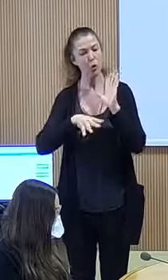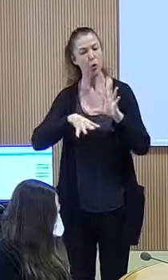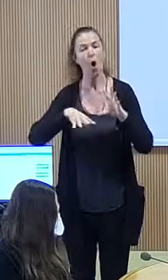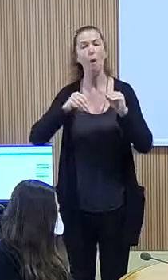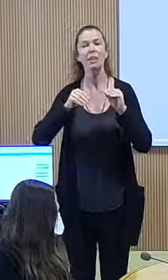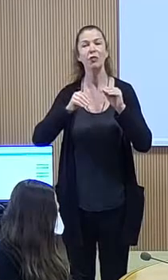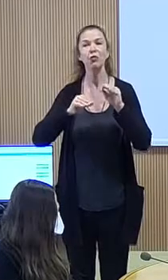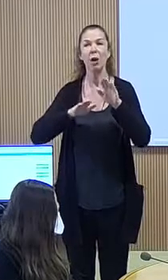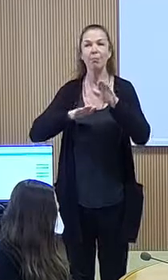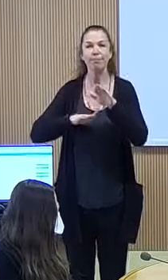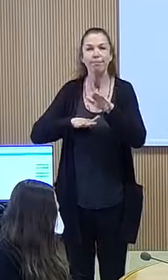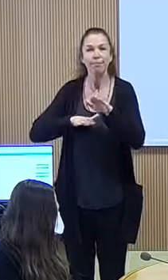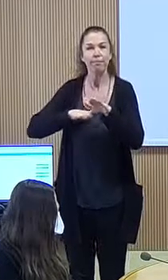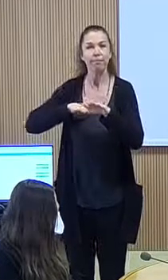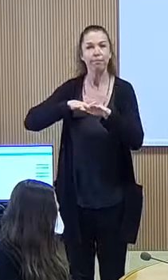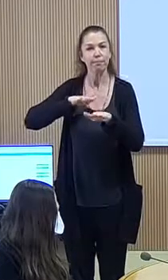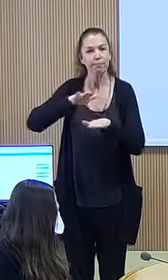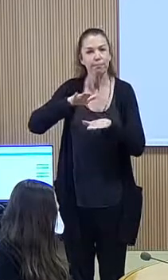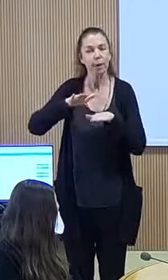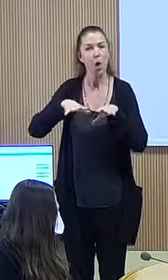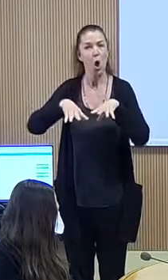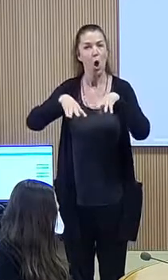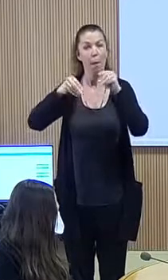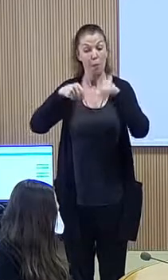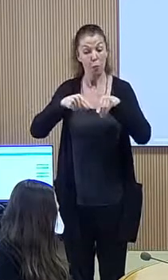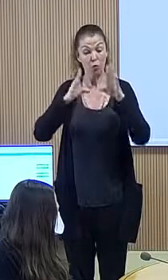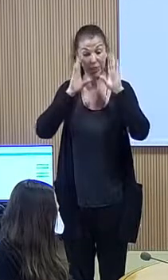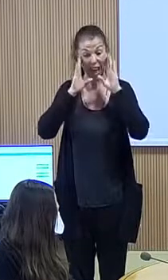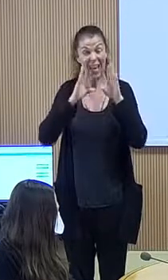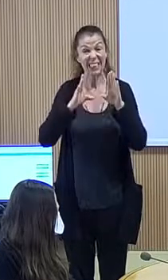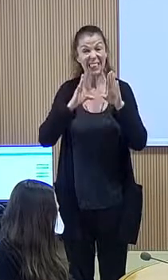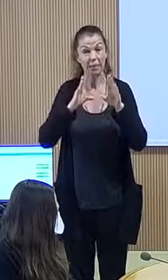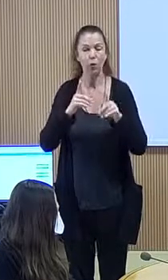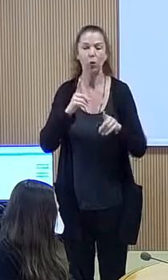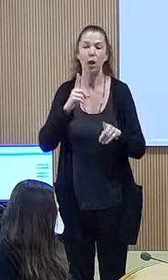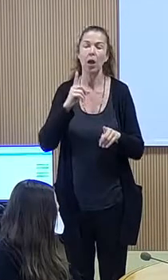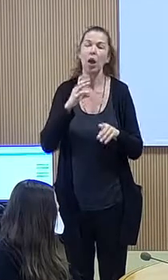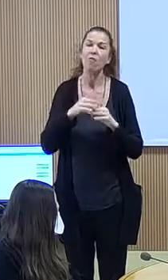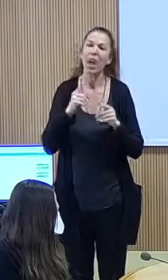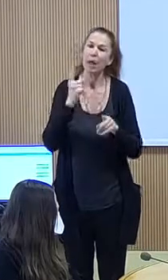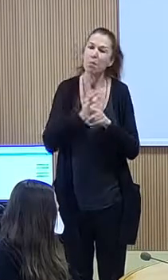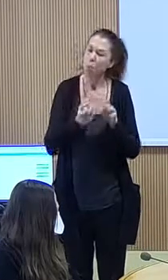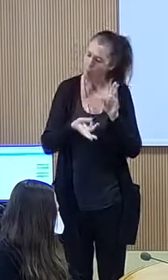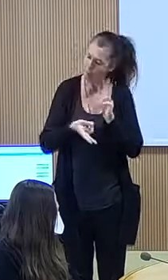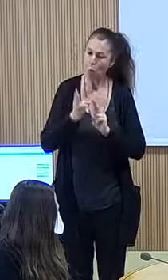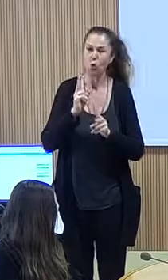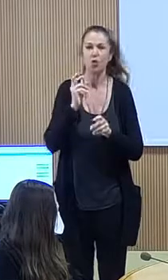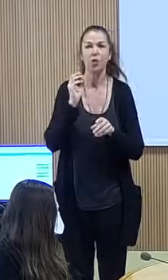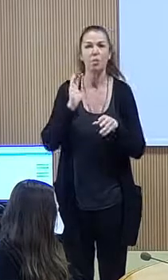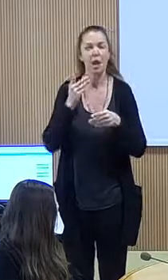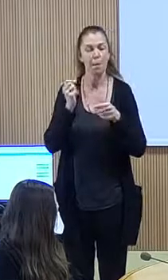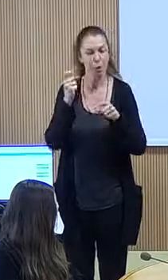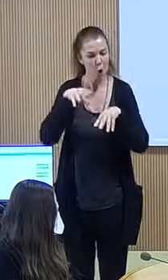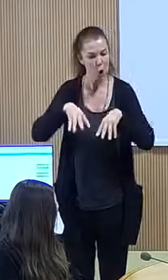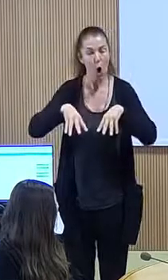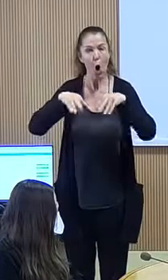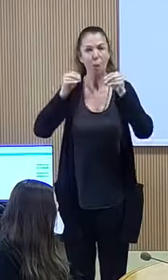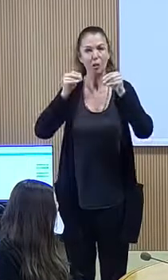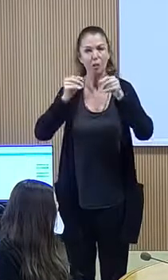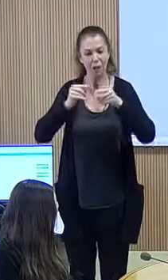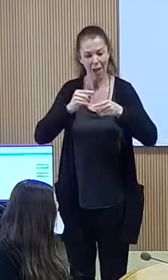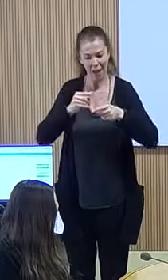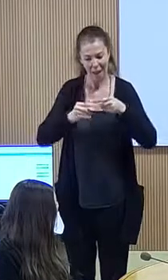ripartenza con questa attenzione fare il più possibile per rimettere in moto il motore del nostro paese della nostra città